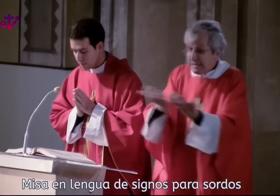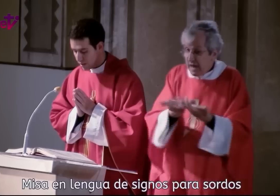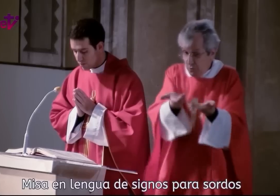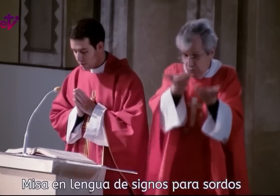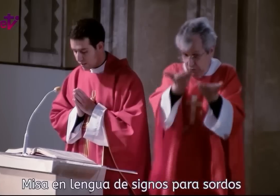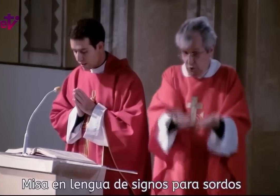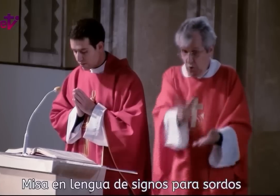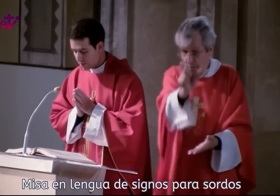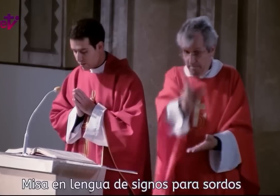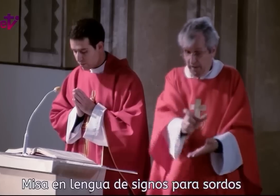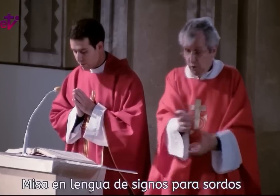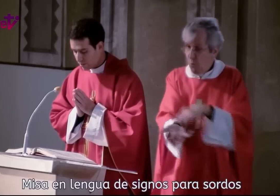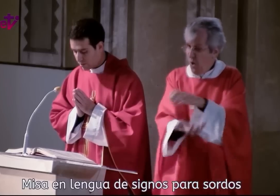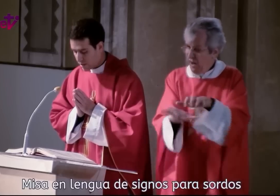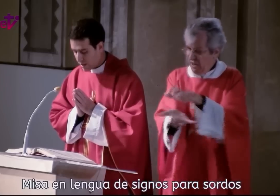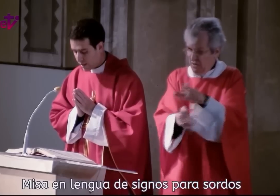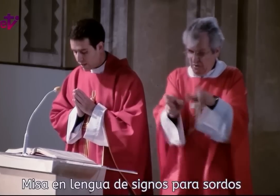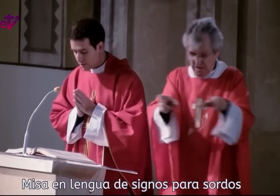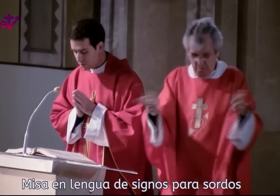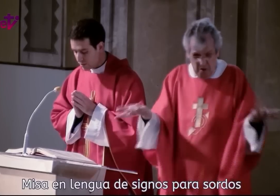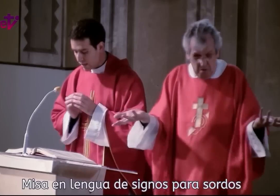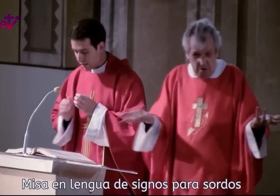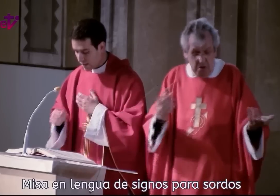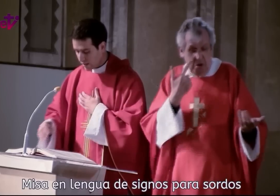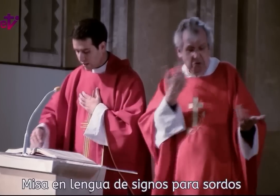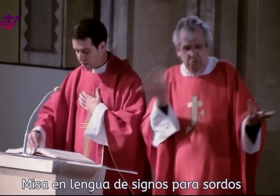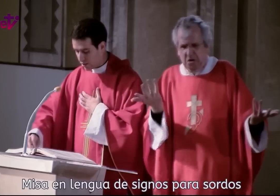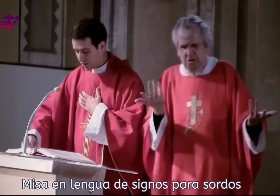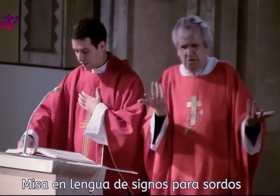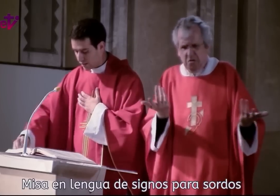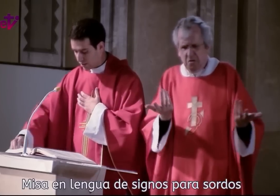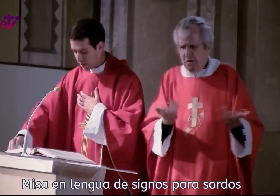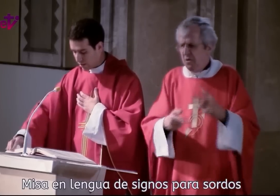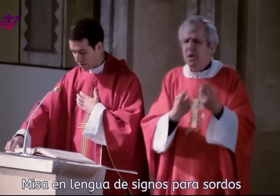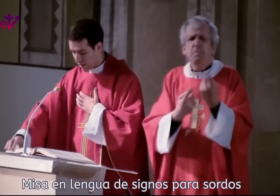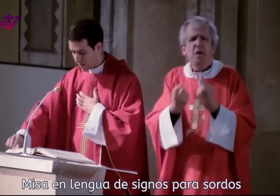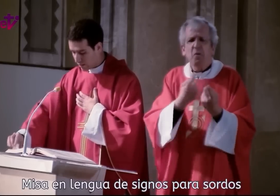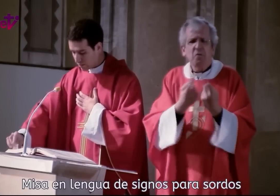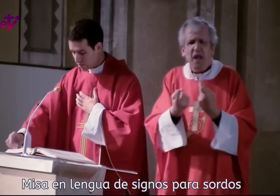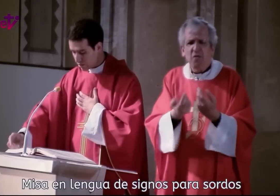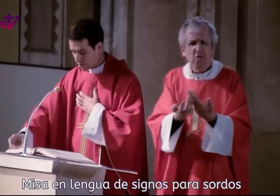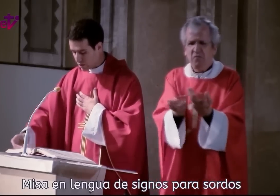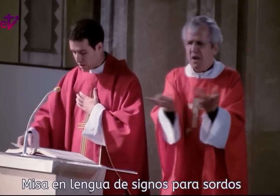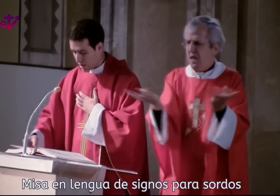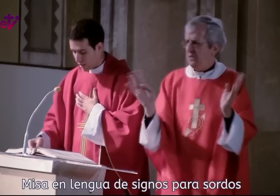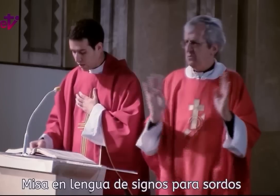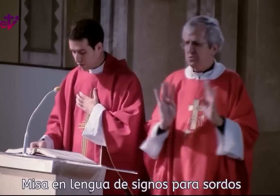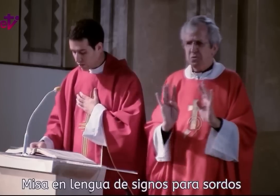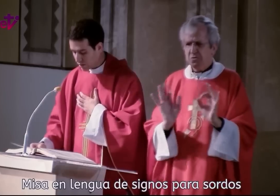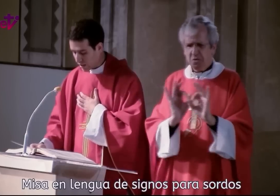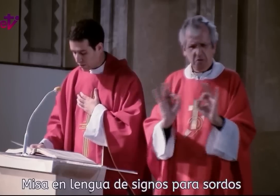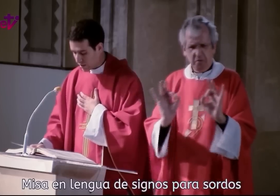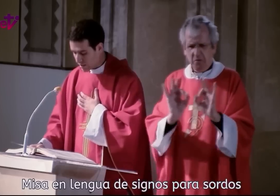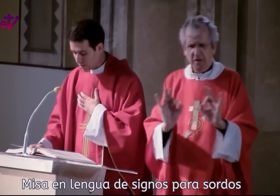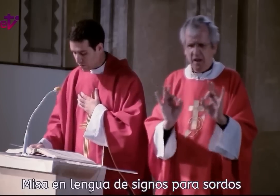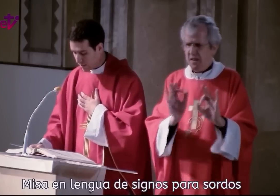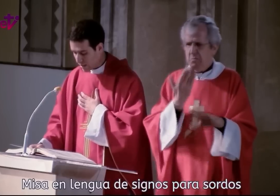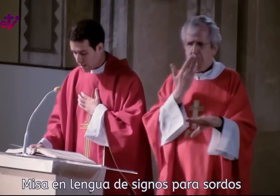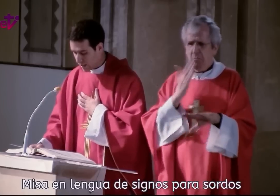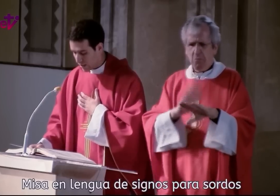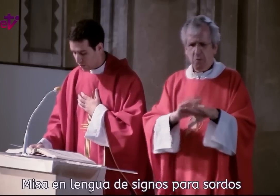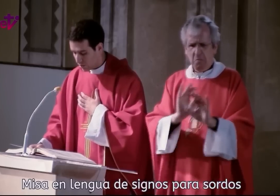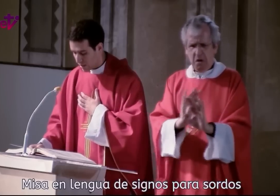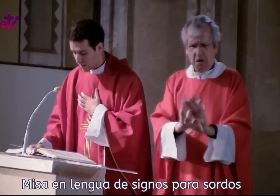este hombre como agitador del pueblo, y resulta que yo lo he interrogado delante de vosotros y no he encontrado en este